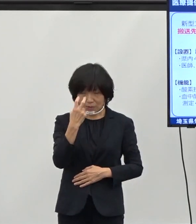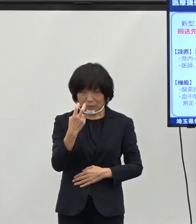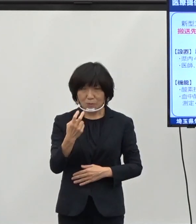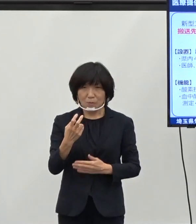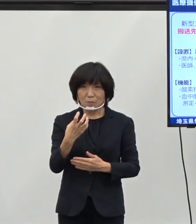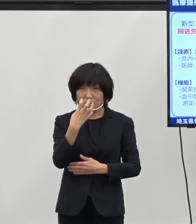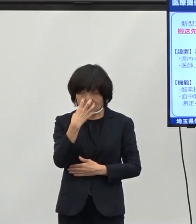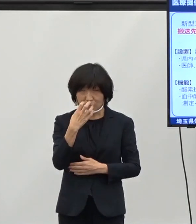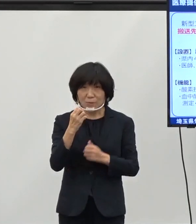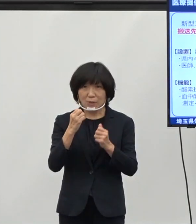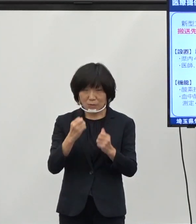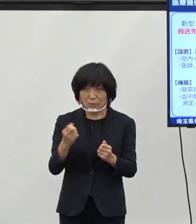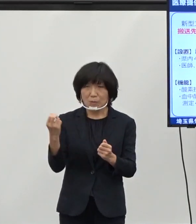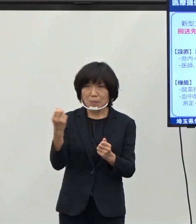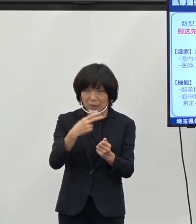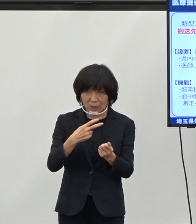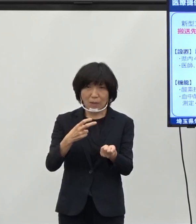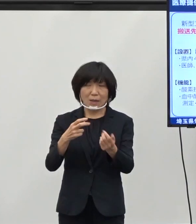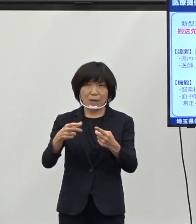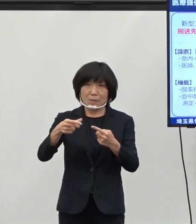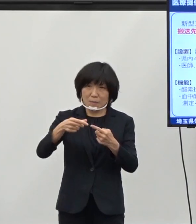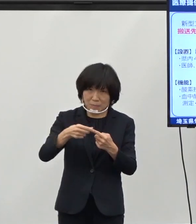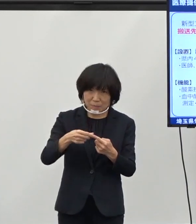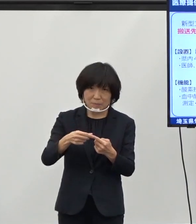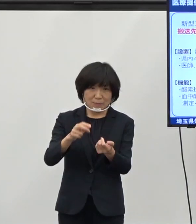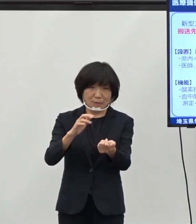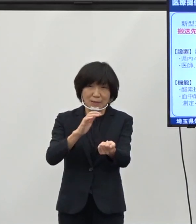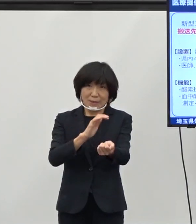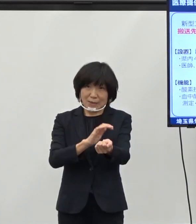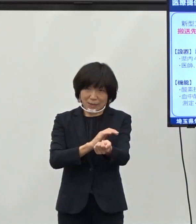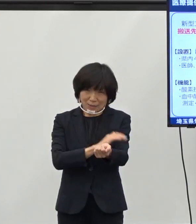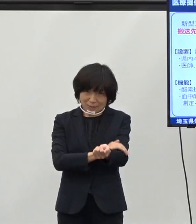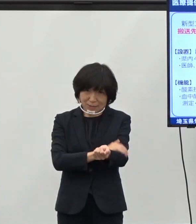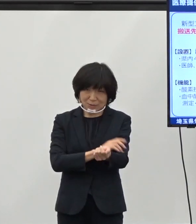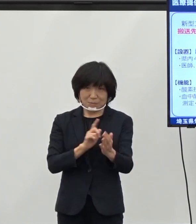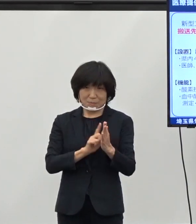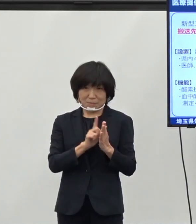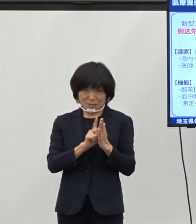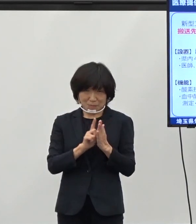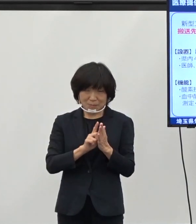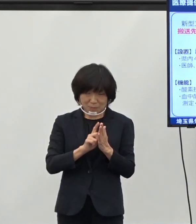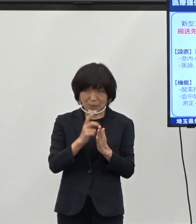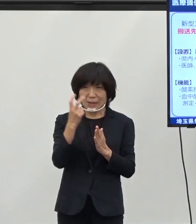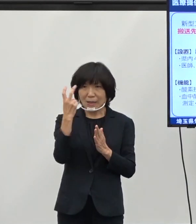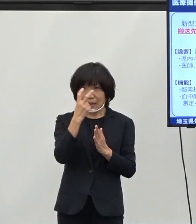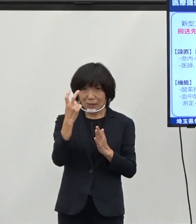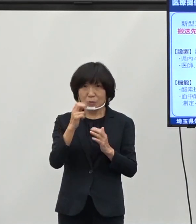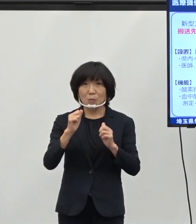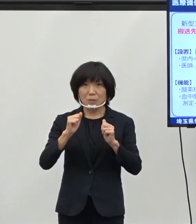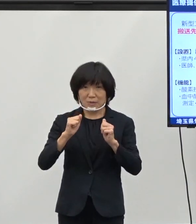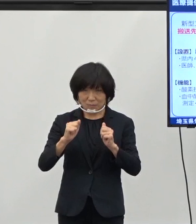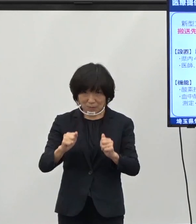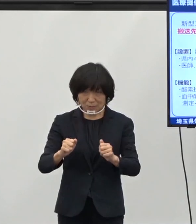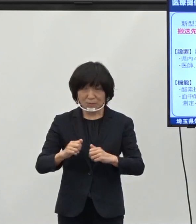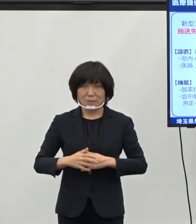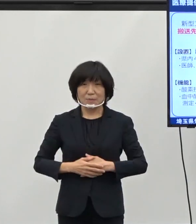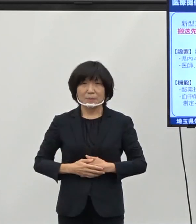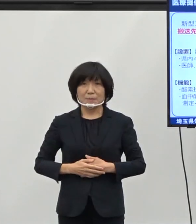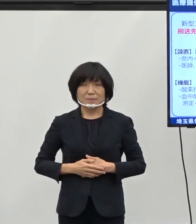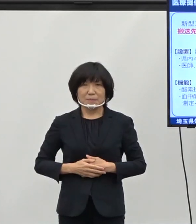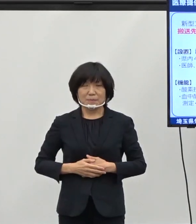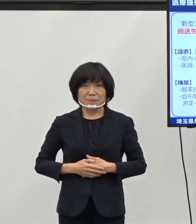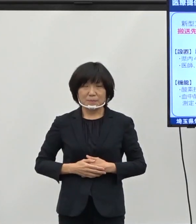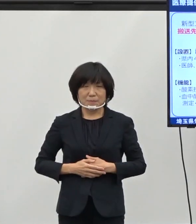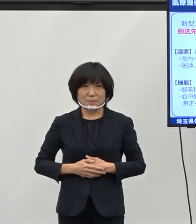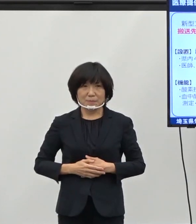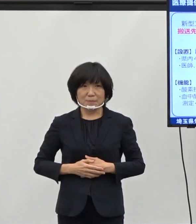中酸素飽和度や体温、血圧を測定し、管理を行ってまいります。この図で大まかな流れを